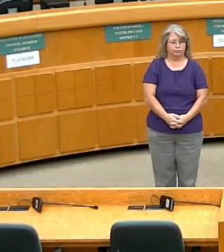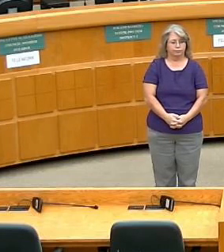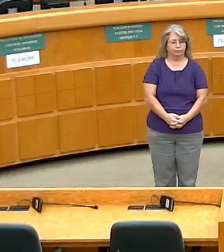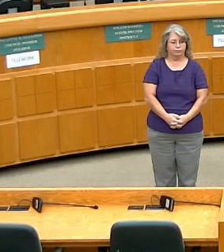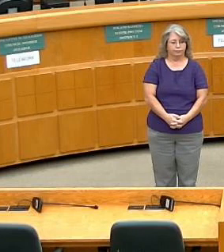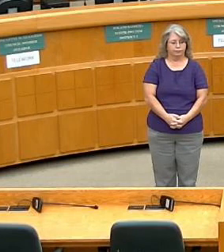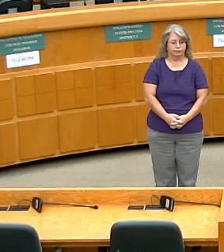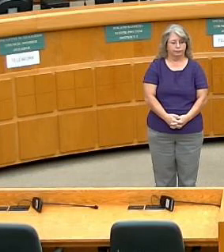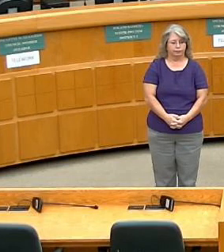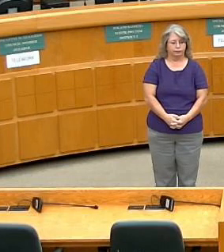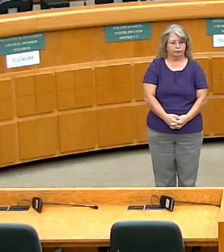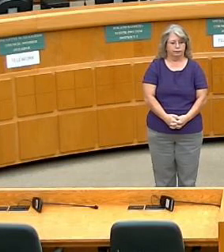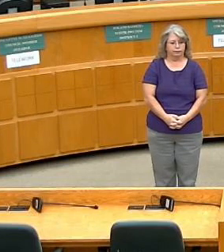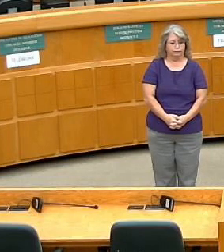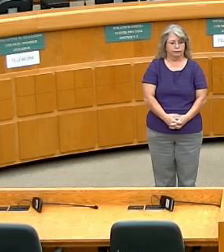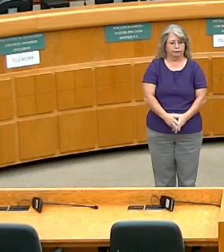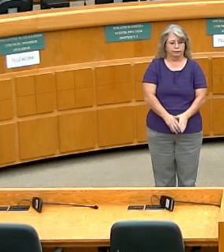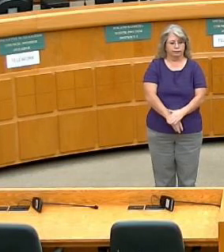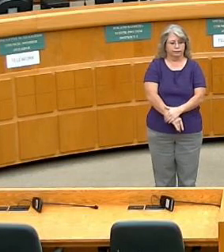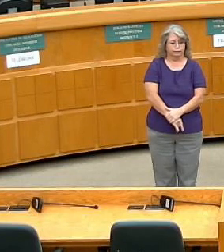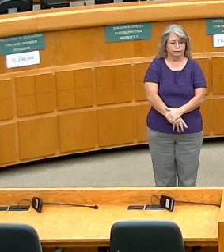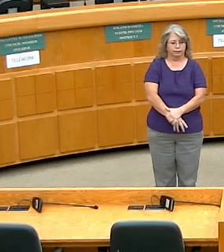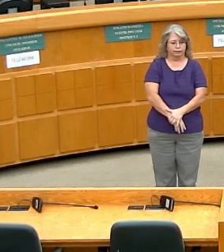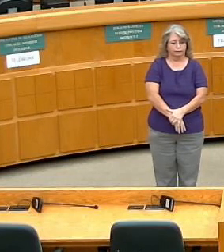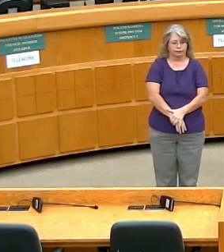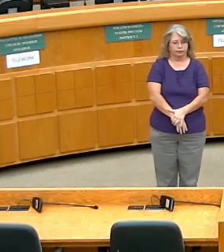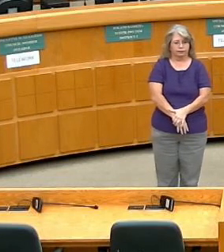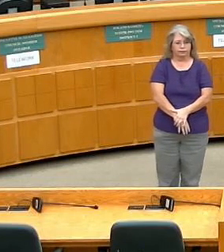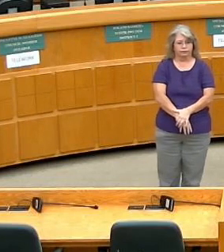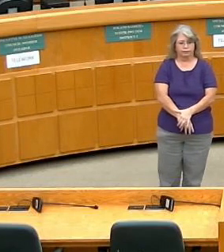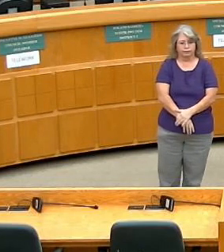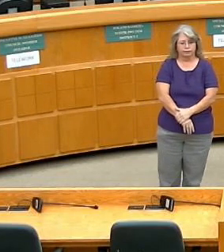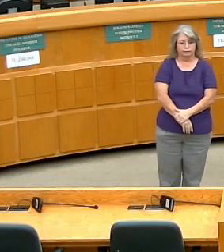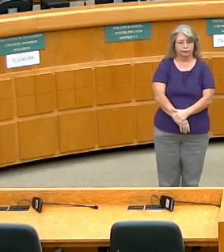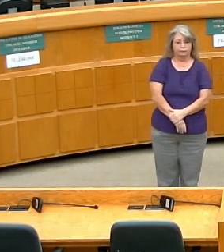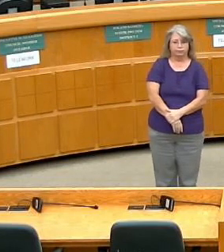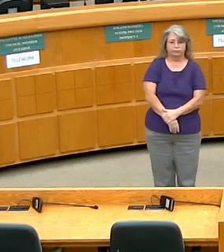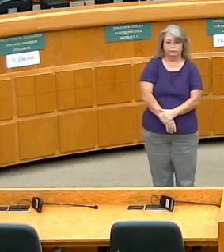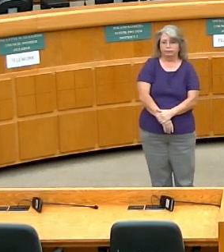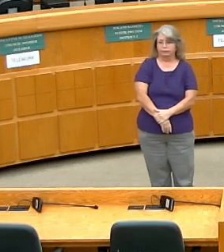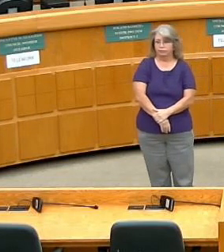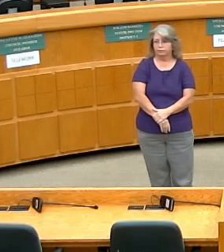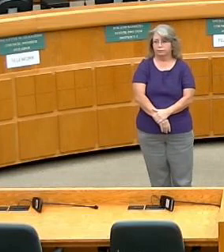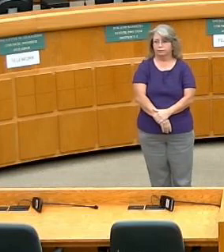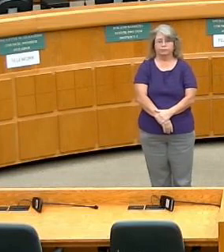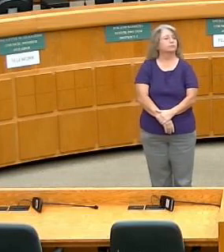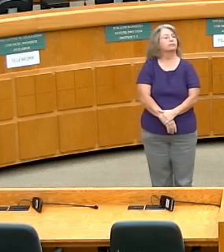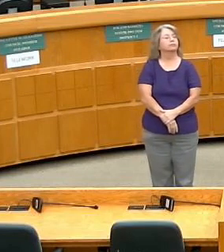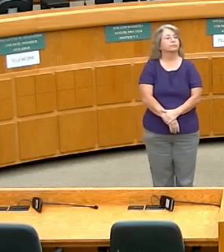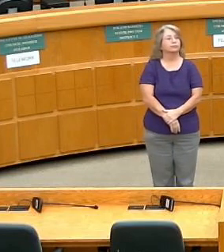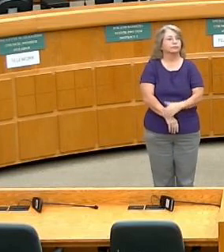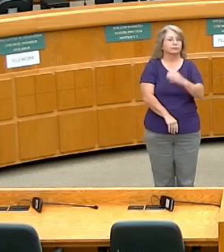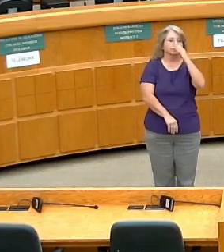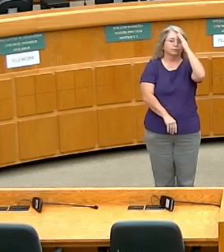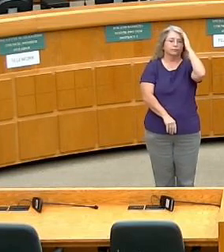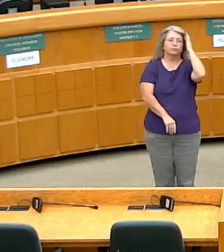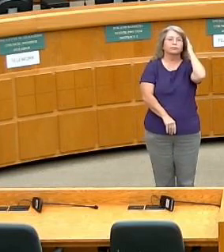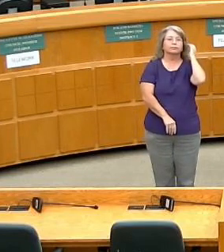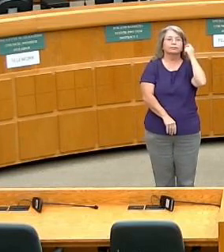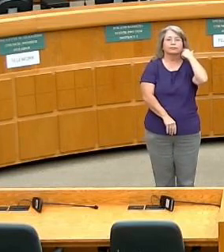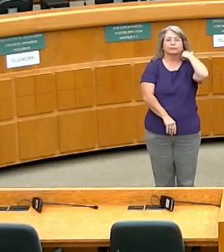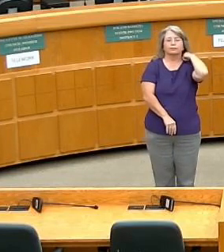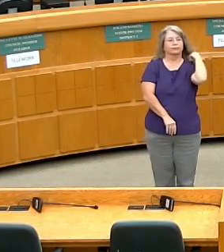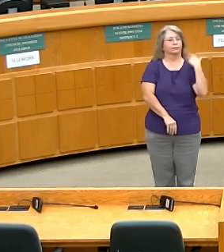cifras de personas infectadas con el virus, están catalogados en 3 categorías. El primero está relacionado con los viajes. La persona se cree viajó a un lugar con alto número